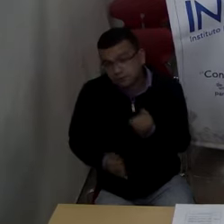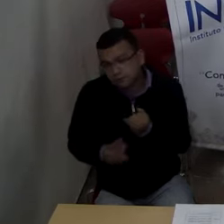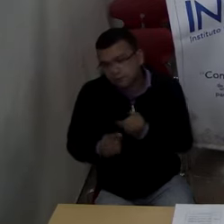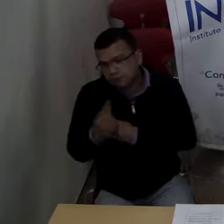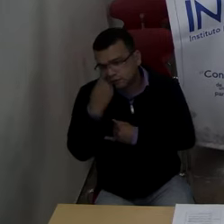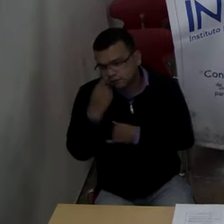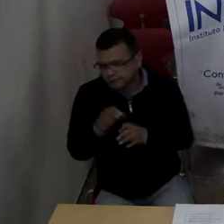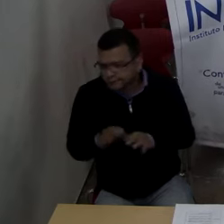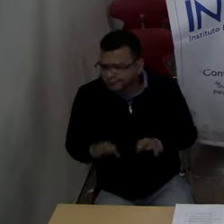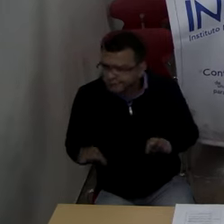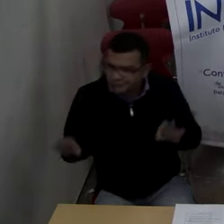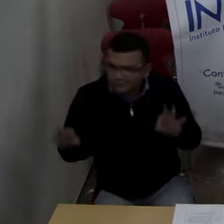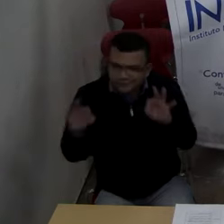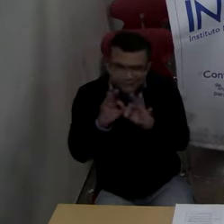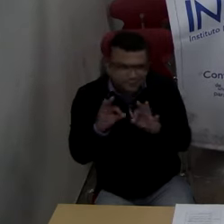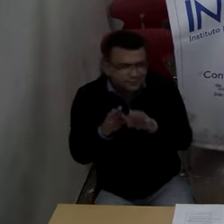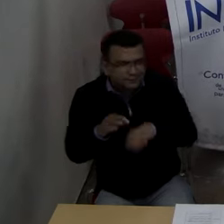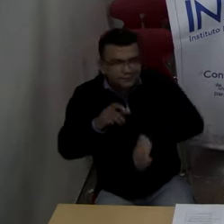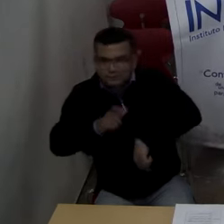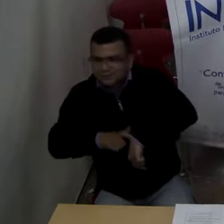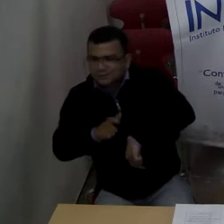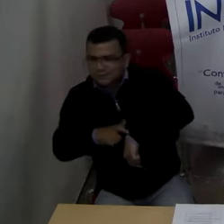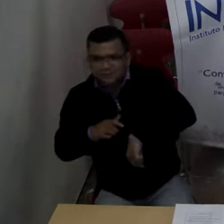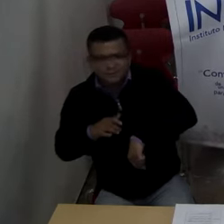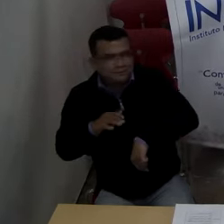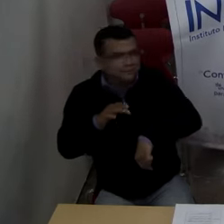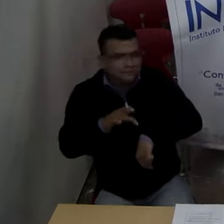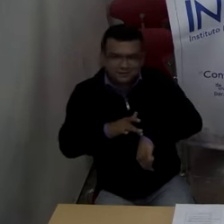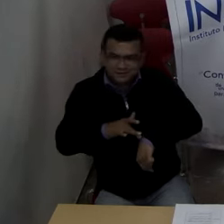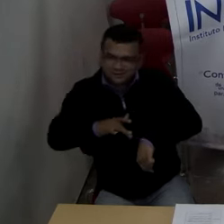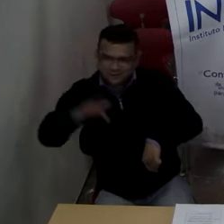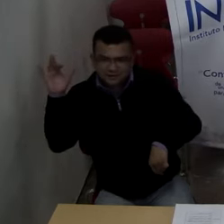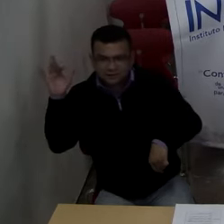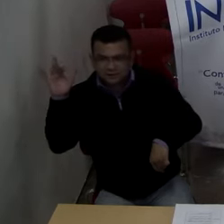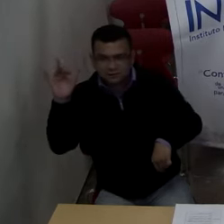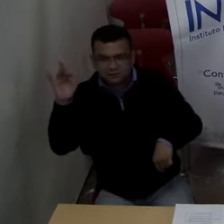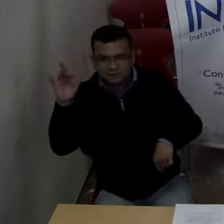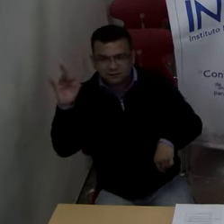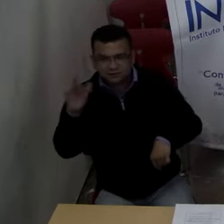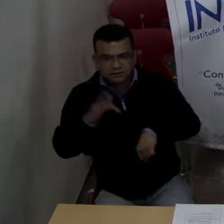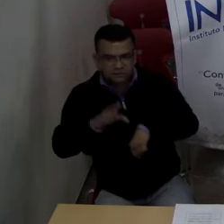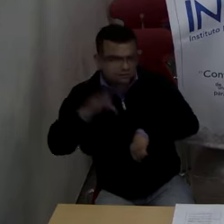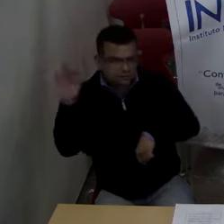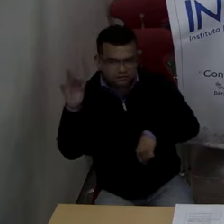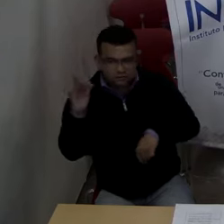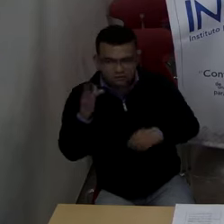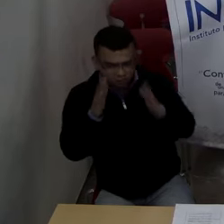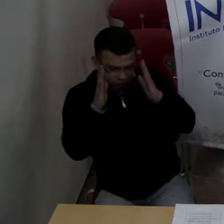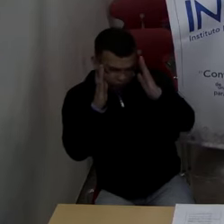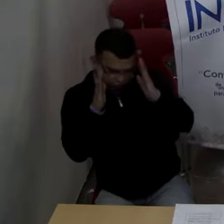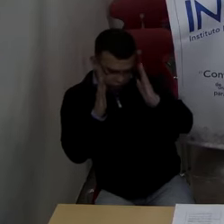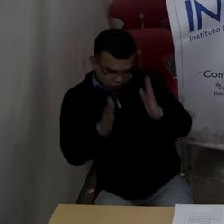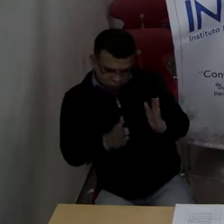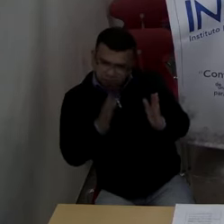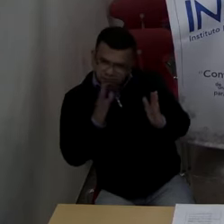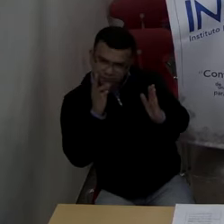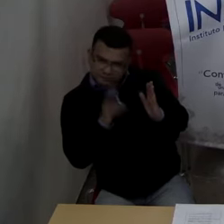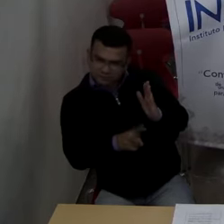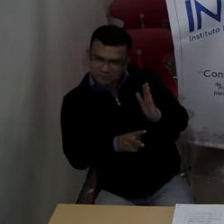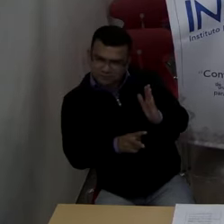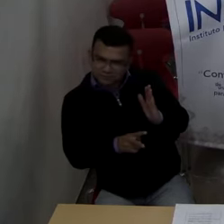que tenemos desde nuestra entidad y es una responsabilidad